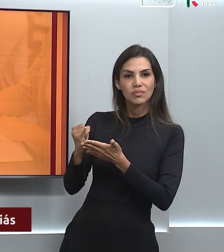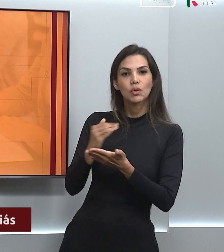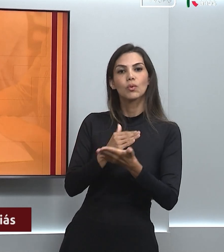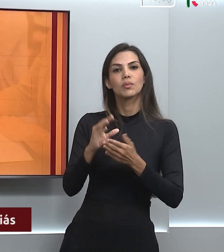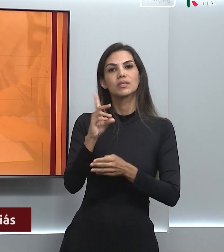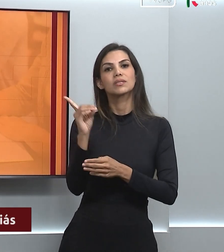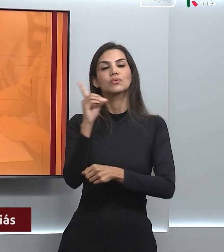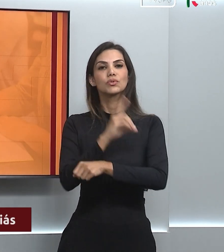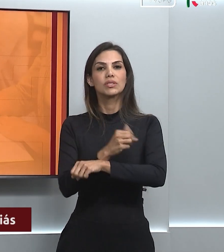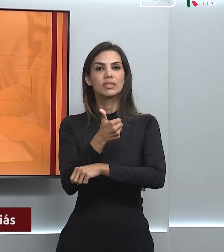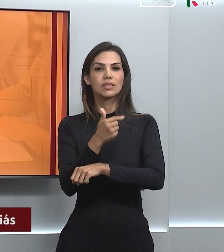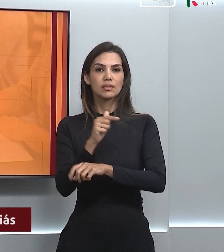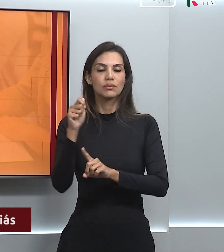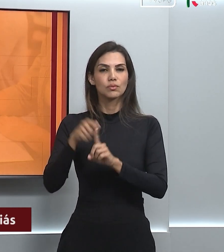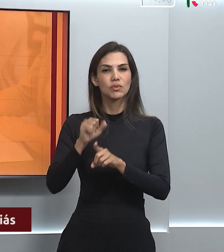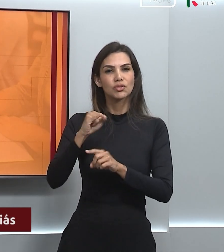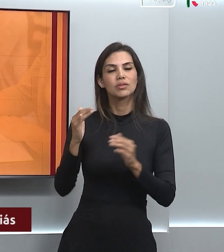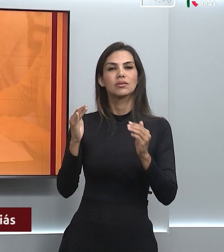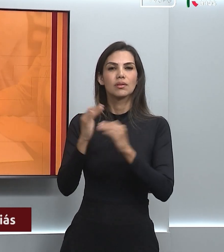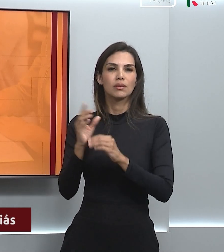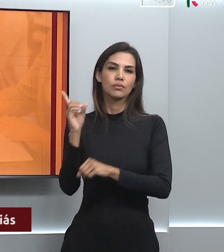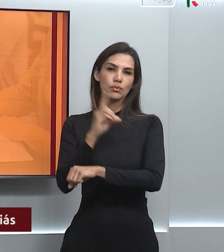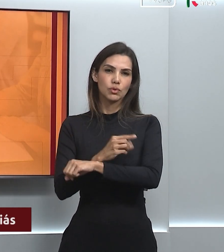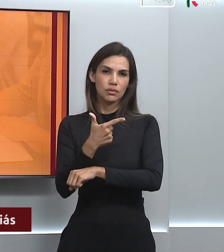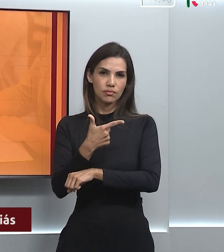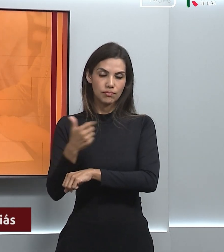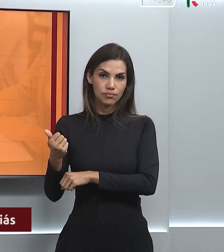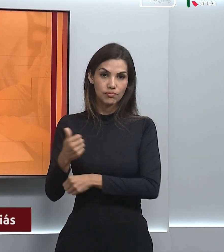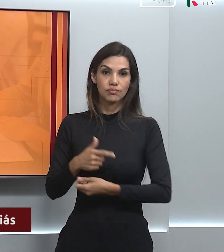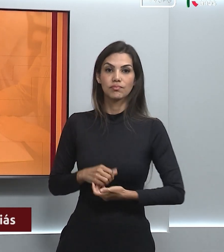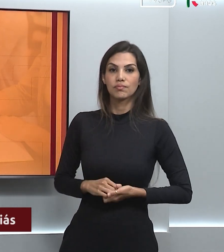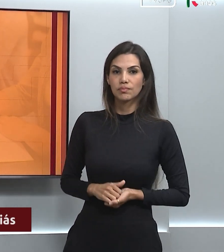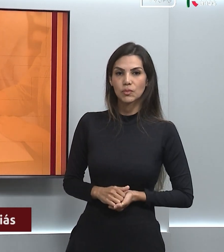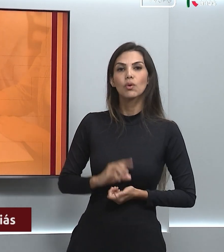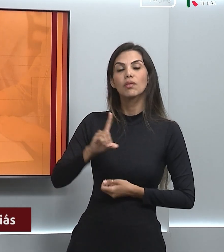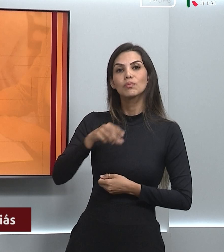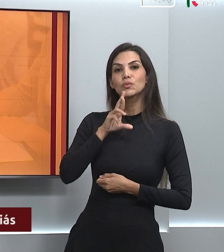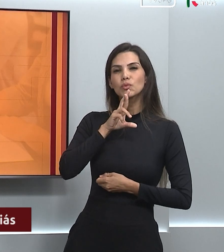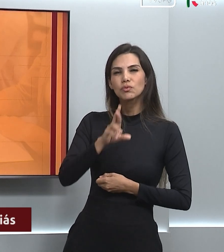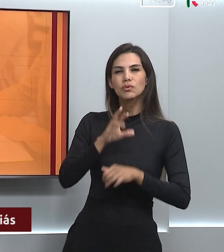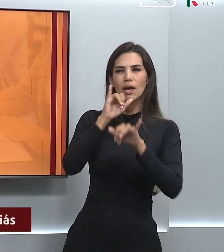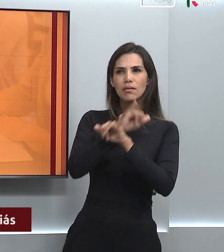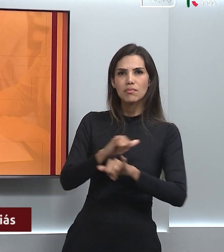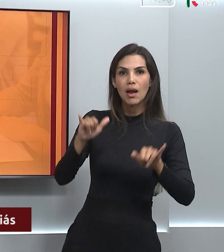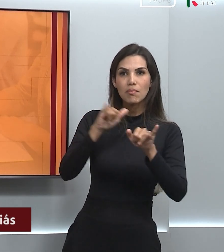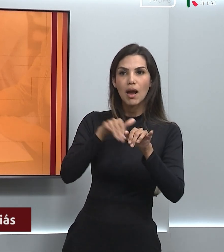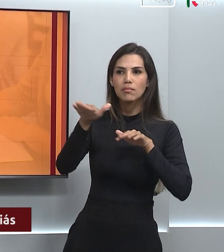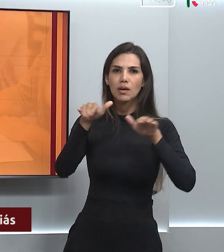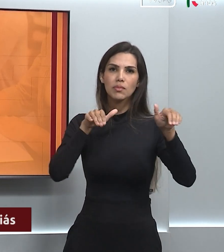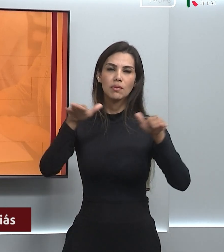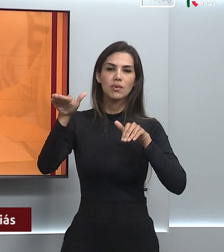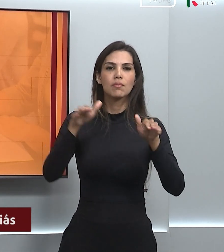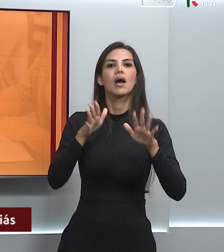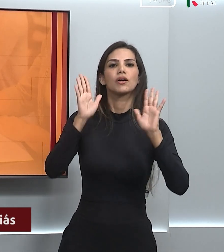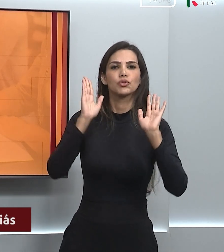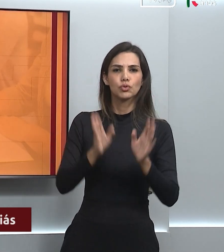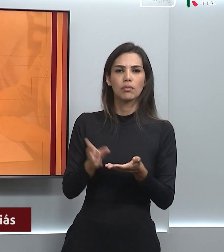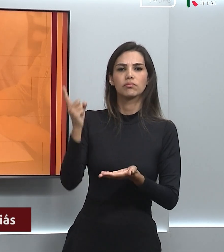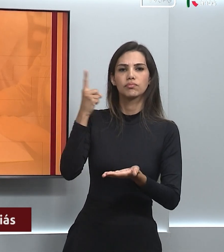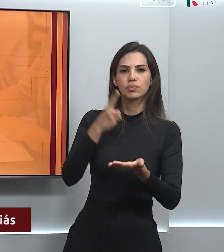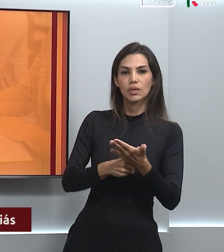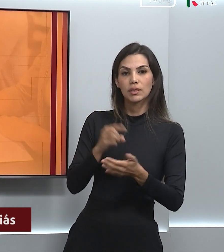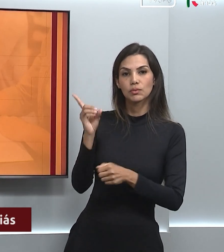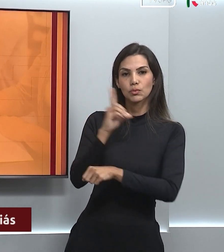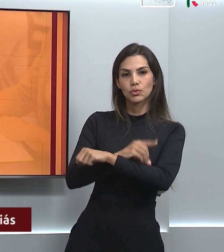de janeiro e seguem até o dia 21. A divulgação do resultado da chamada regular está agendada para o